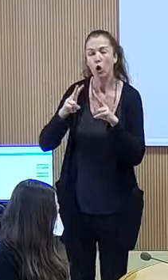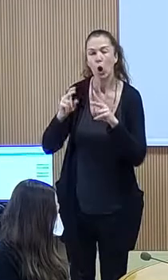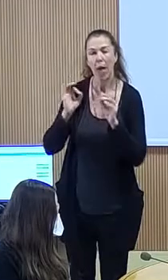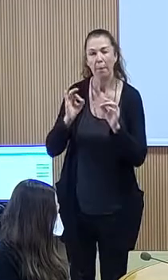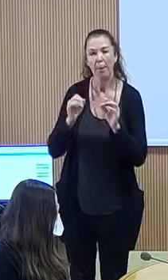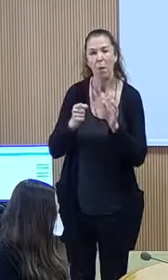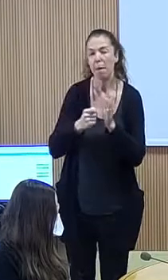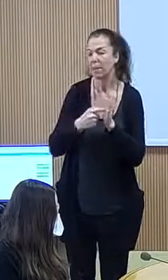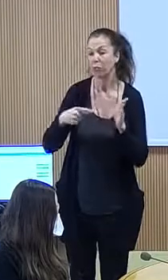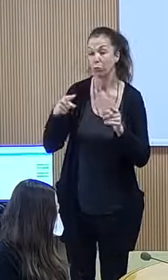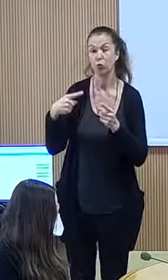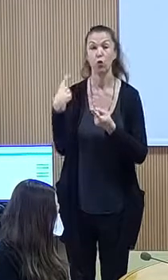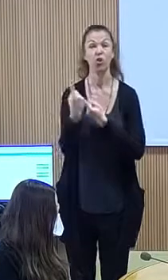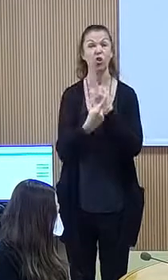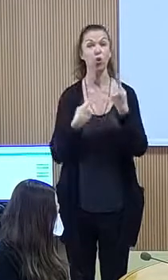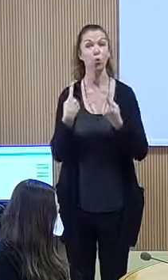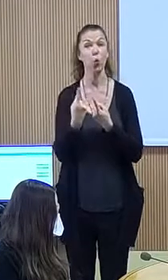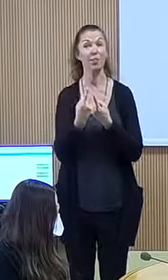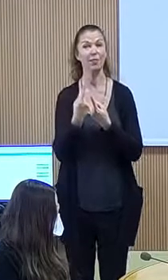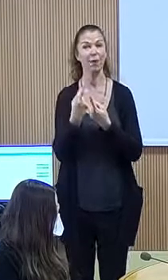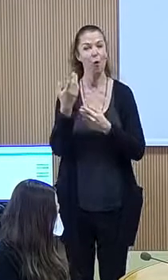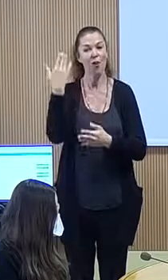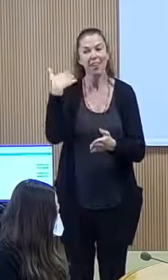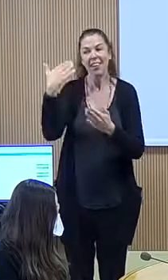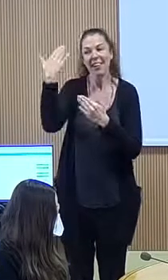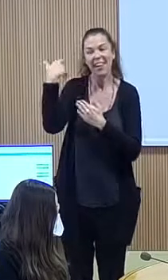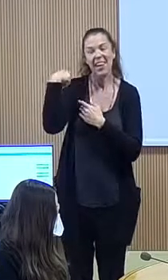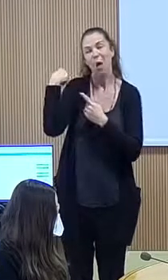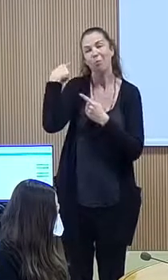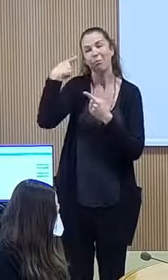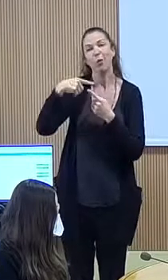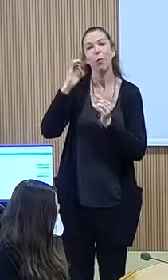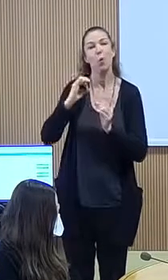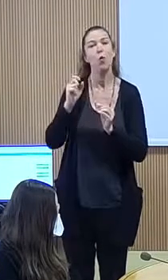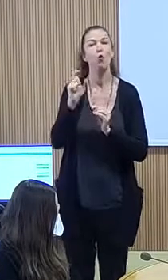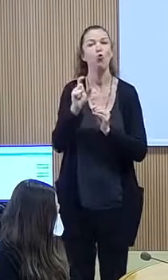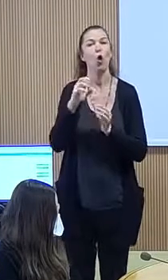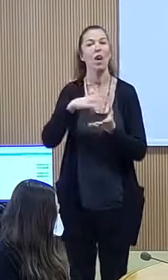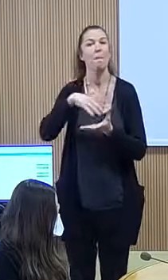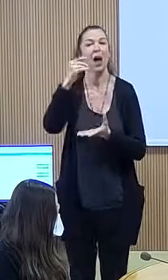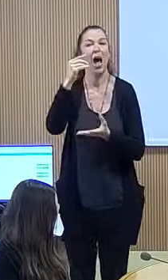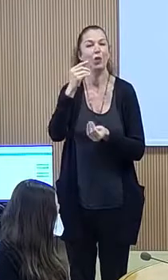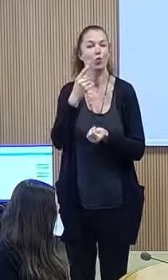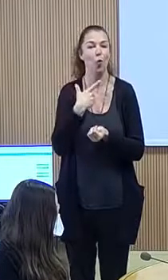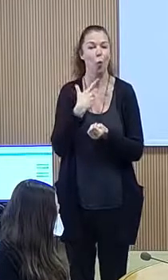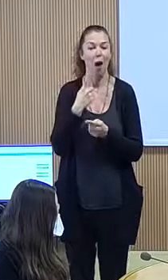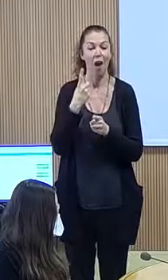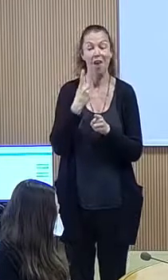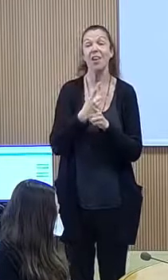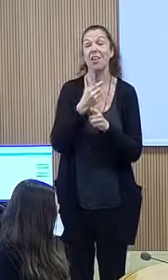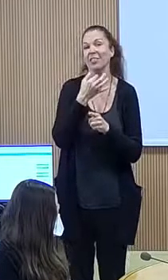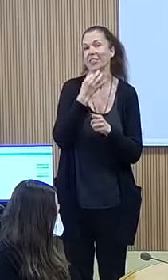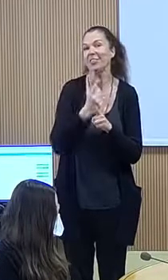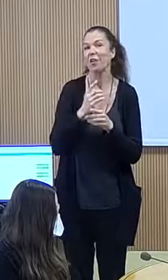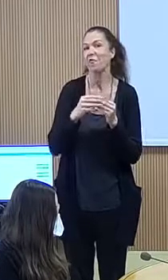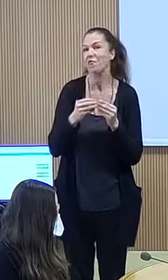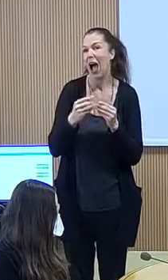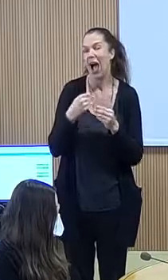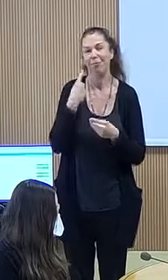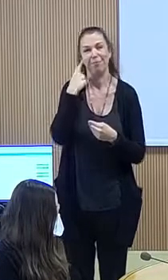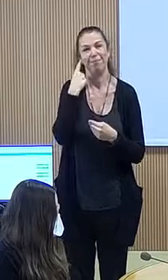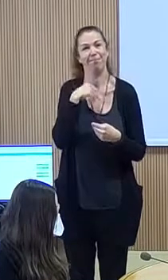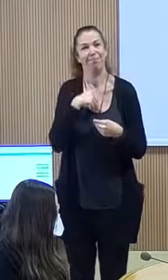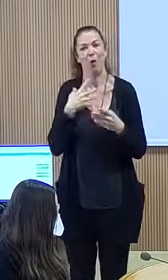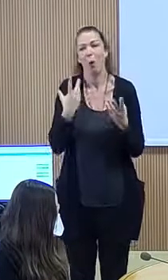che sono quelle che storicamente nei giorni di pasqua verrebbero vissute generando degli assembramenti e